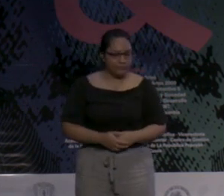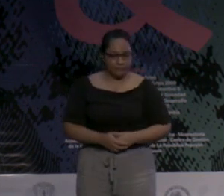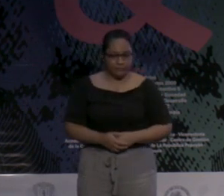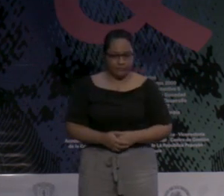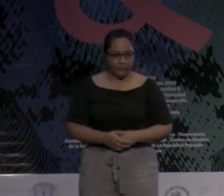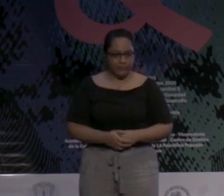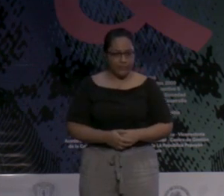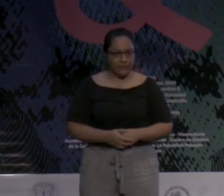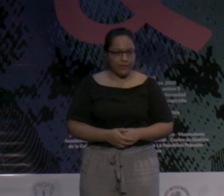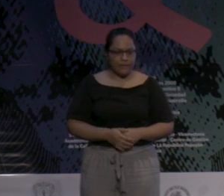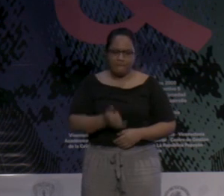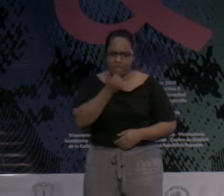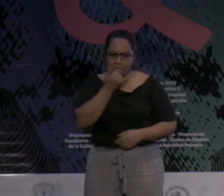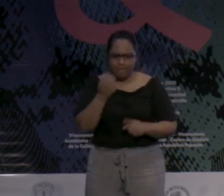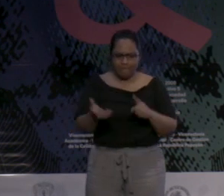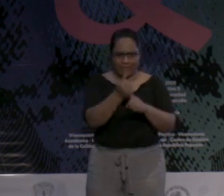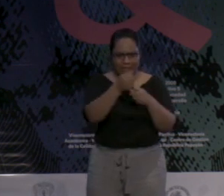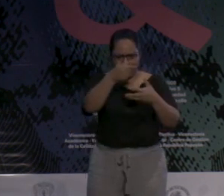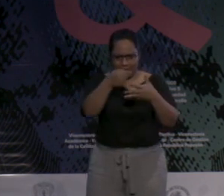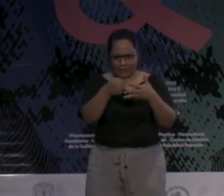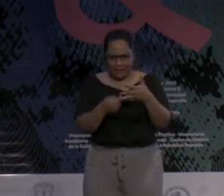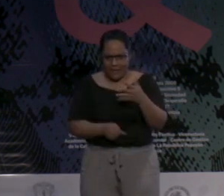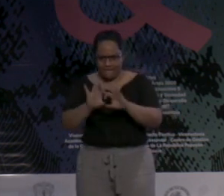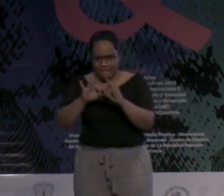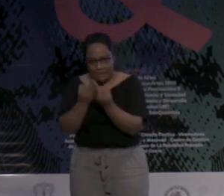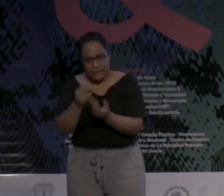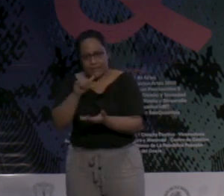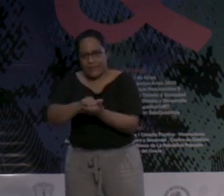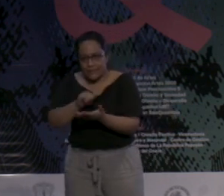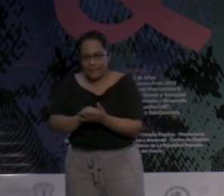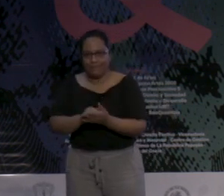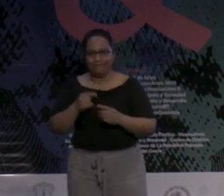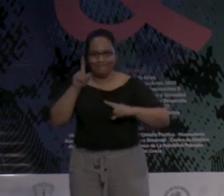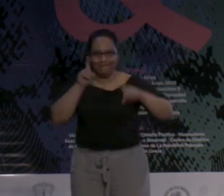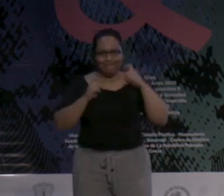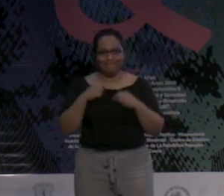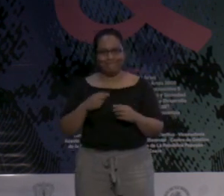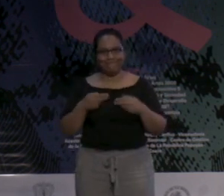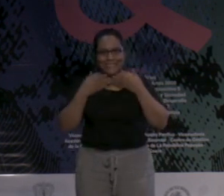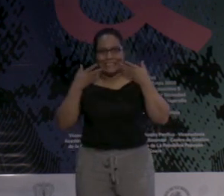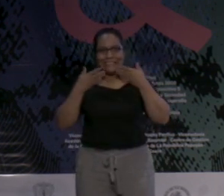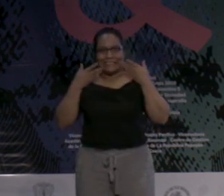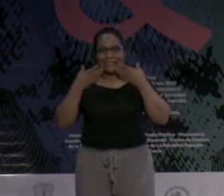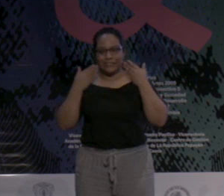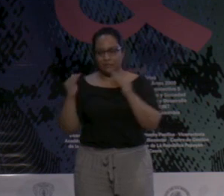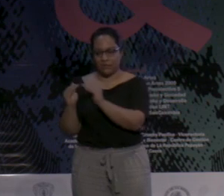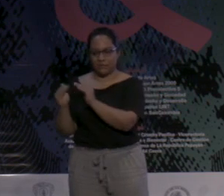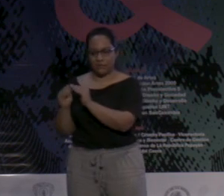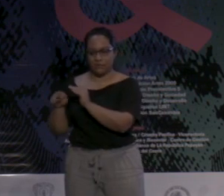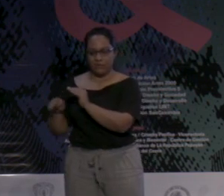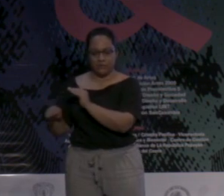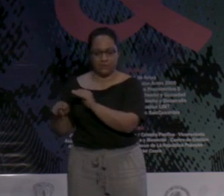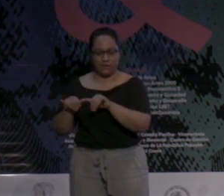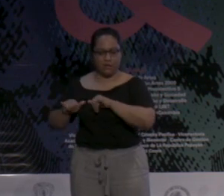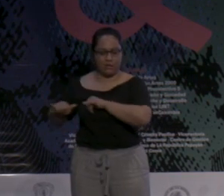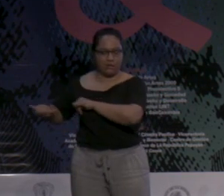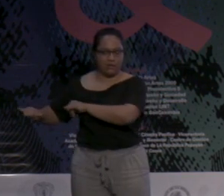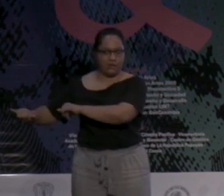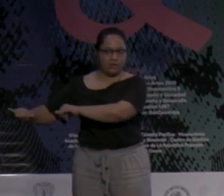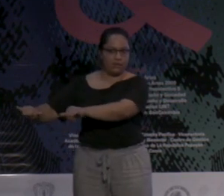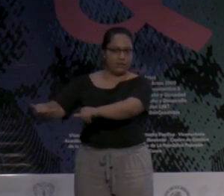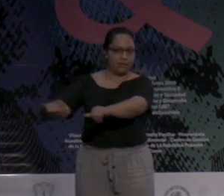Y básicamente lo que encontramos es lo mismo, las familias haciendo el mismo gesto en sus cuerpos y las casas siendo completamente iguales para unos y